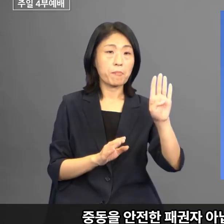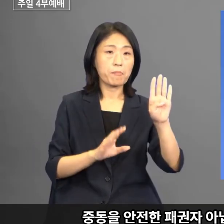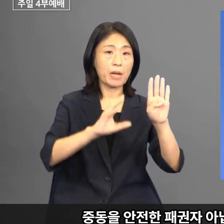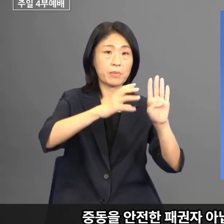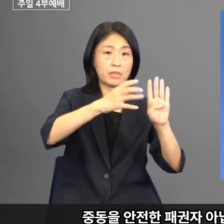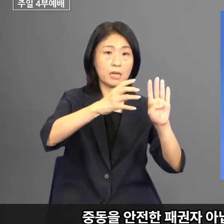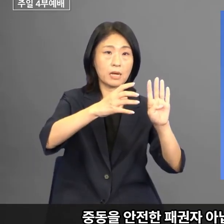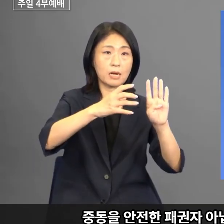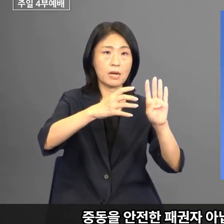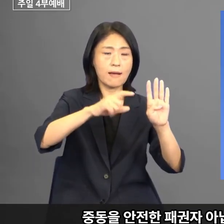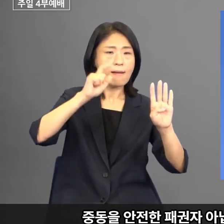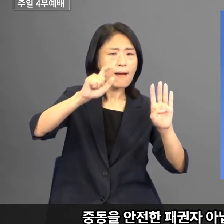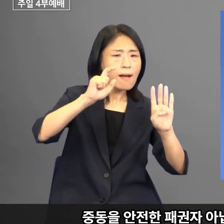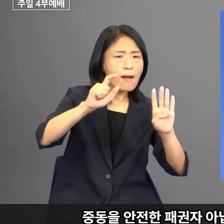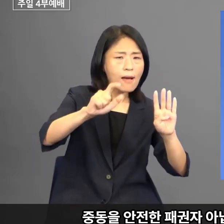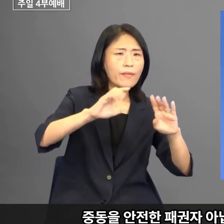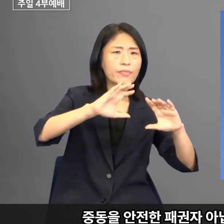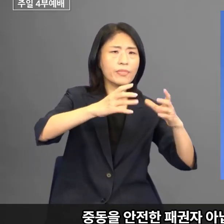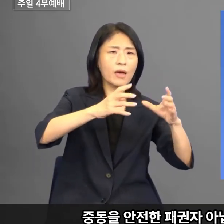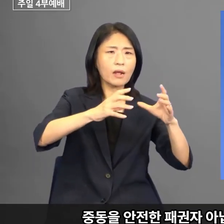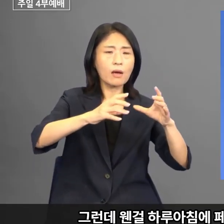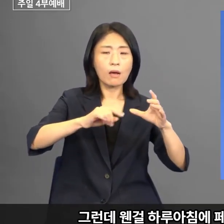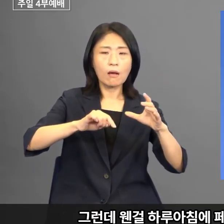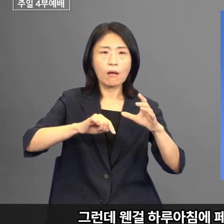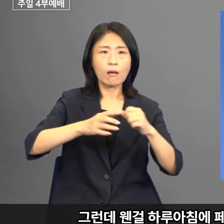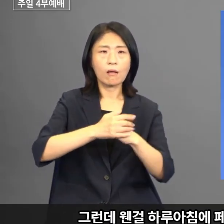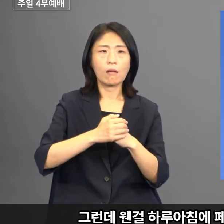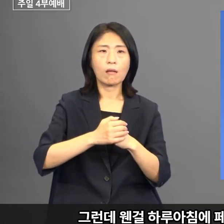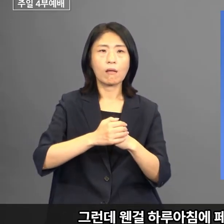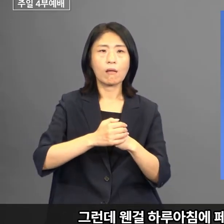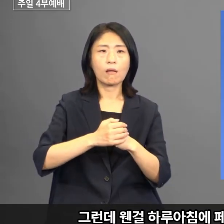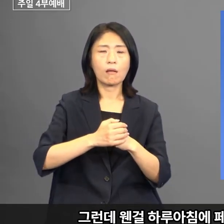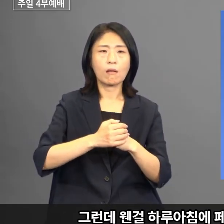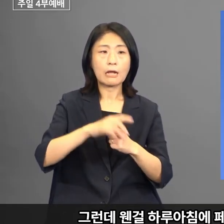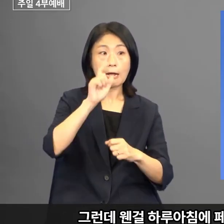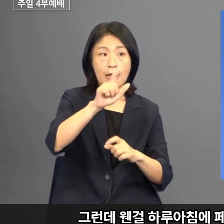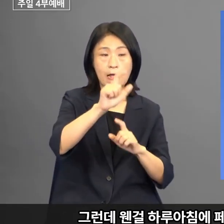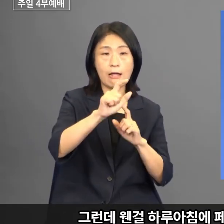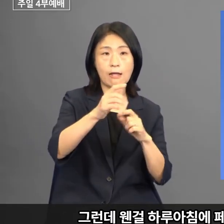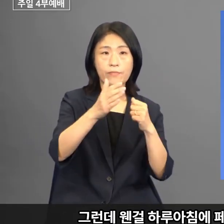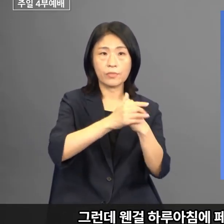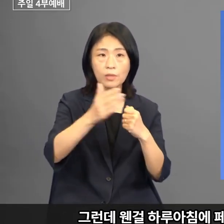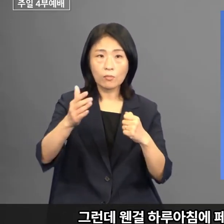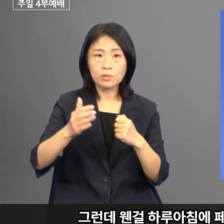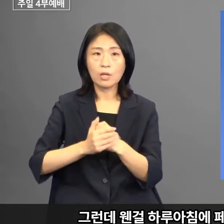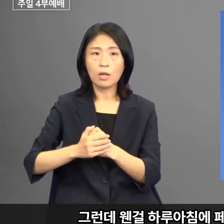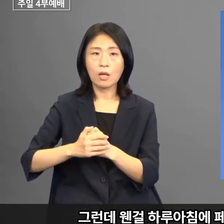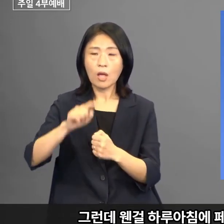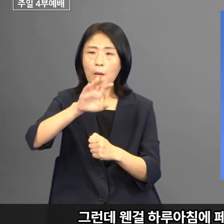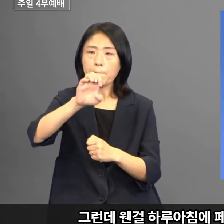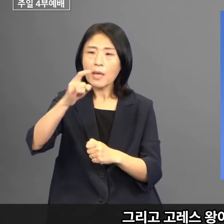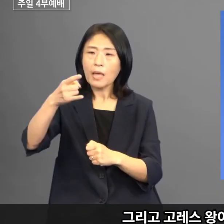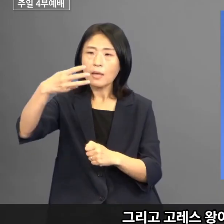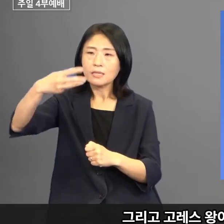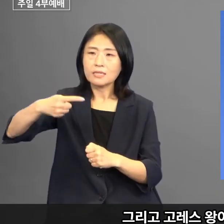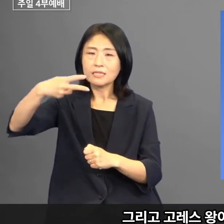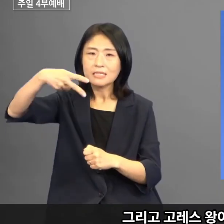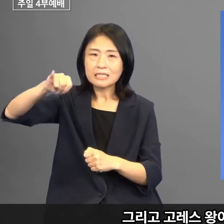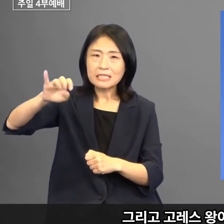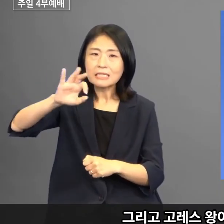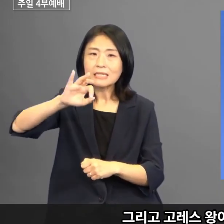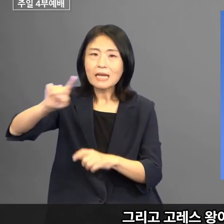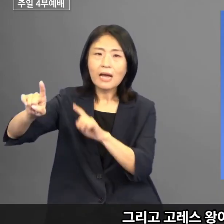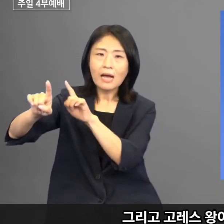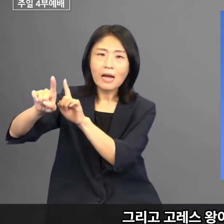이 중동을 완전 패권자 아닙니까? 이 무너지겠나 싶었어요. 그런데 웬걸 하루아침에 페르시아에 의해서 멸망을 당하네. 그리고 고레스